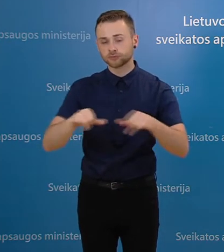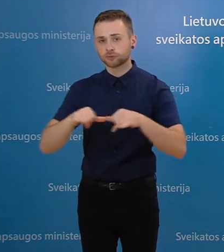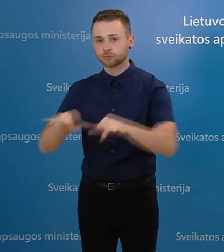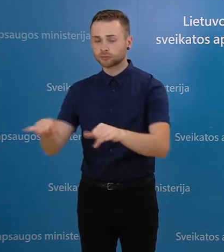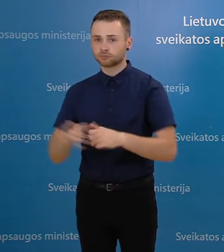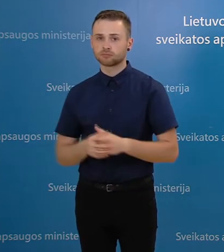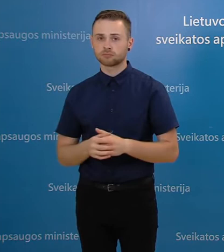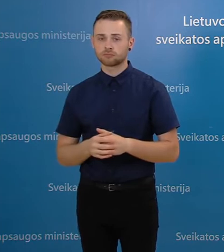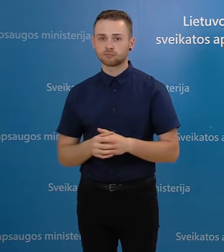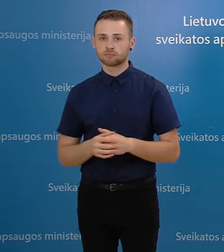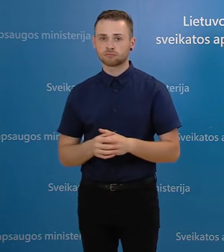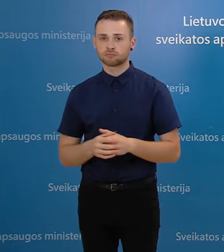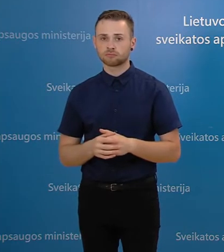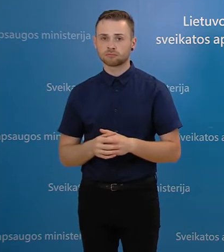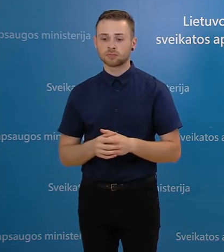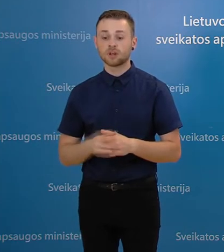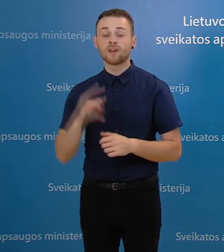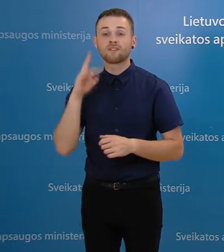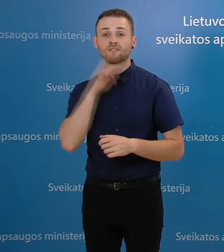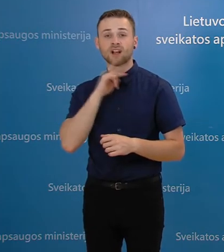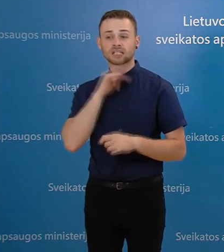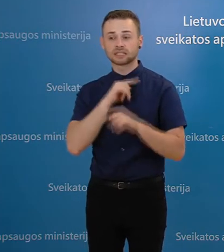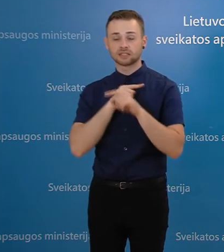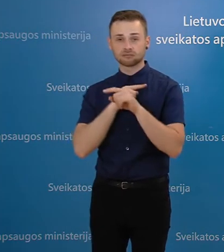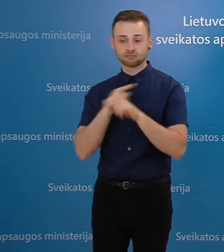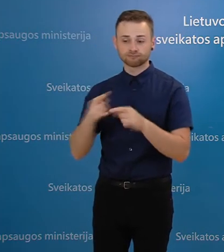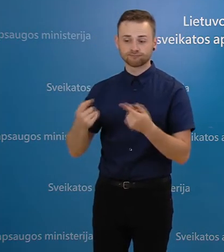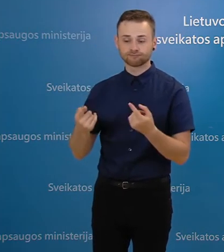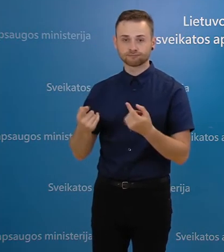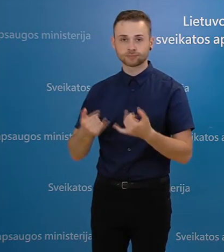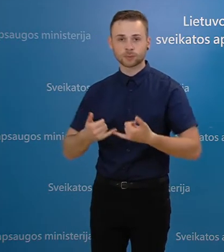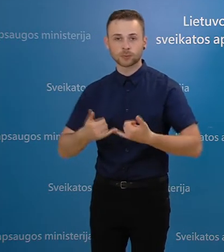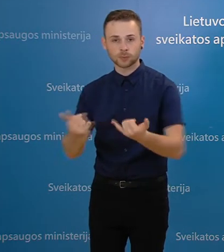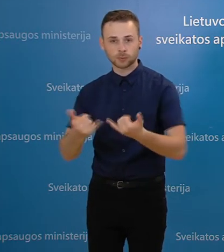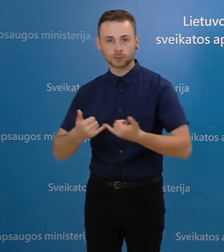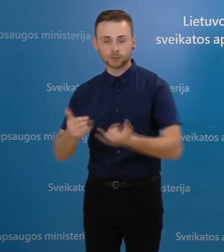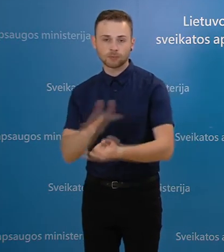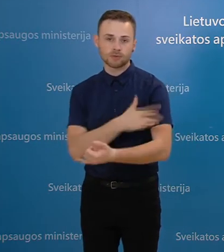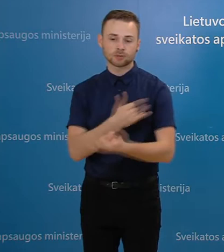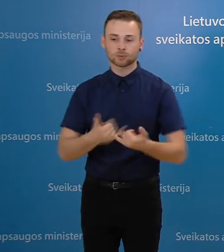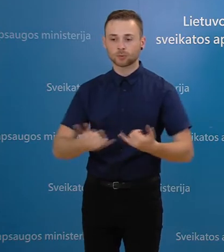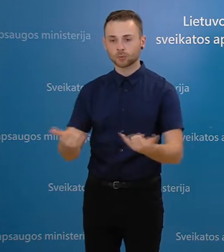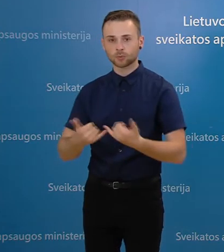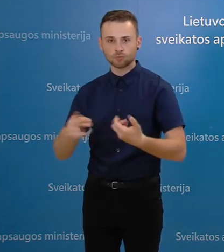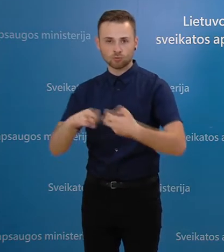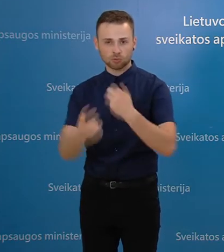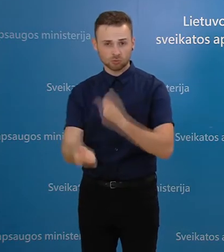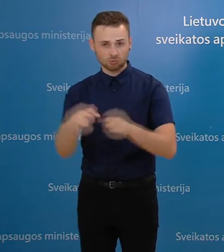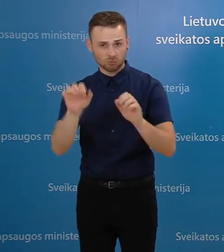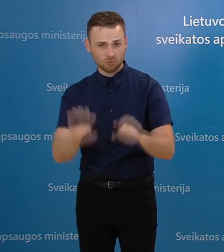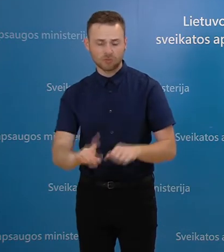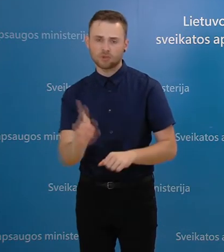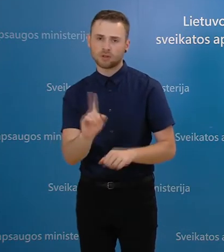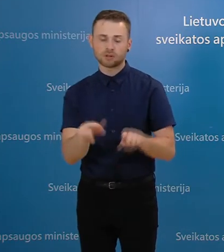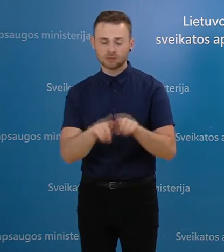tikrai mažai tikėtina, kad vaistų tiekimas galėtų trikti jau tai situacijai iš esmės keičiantis